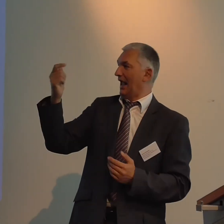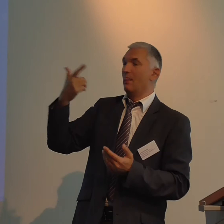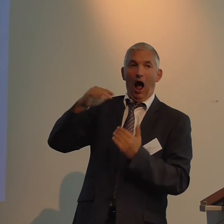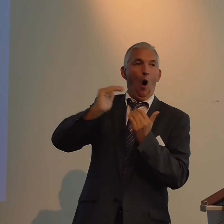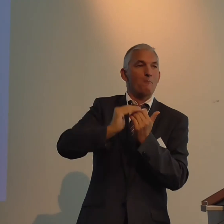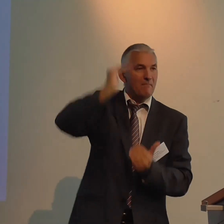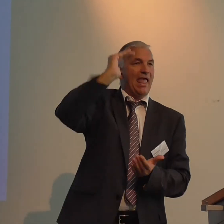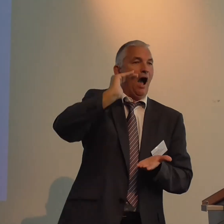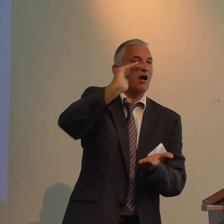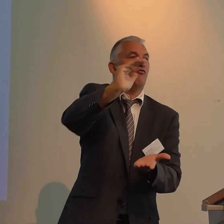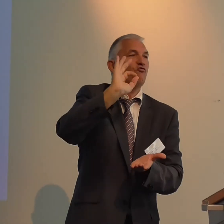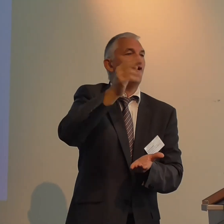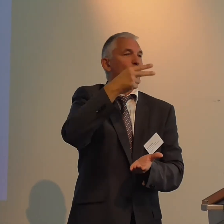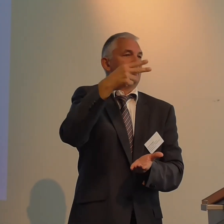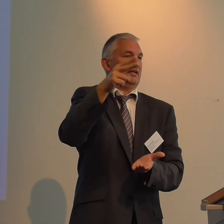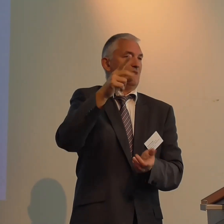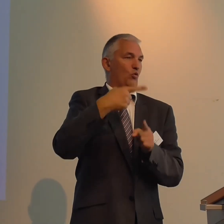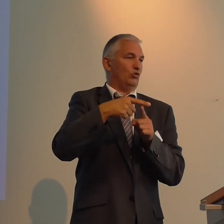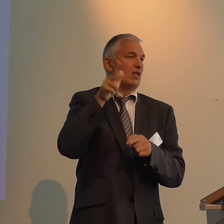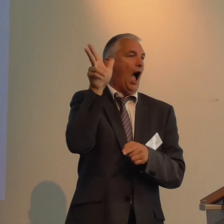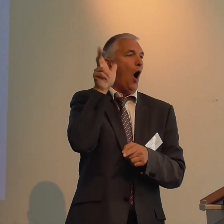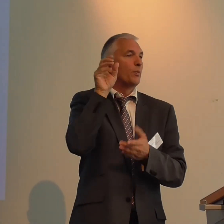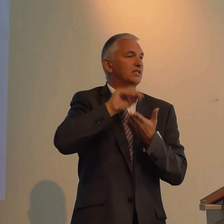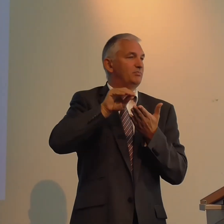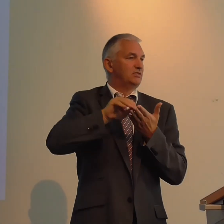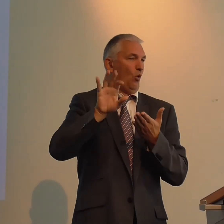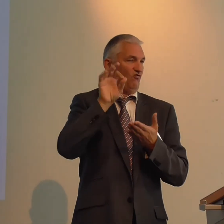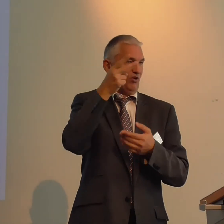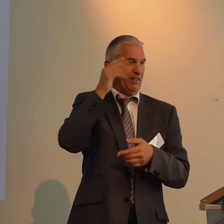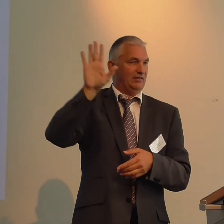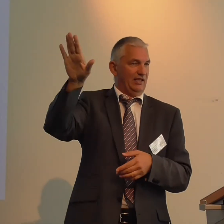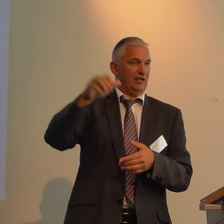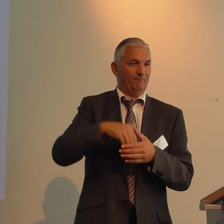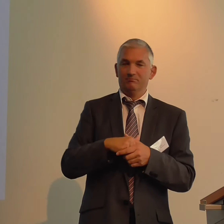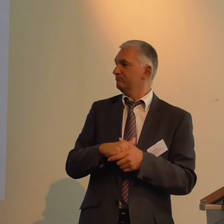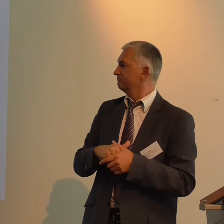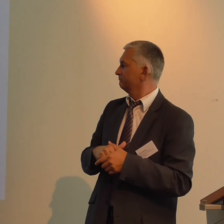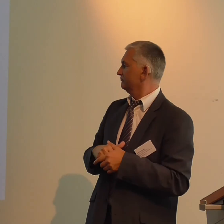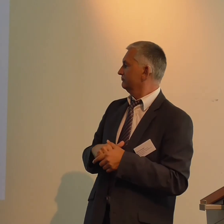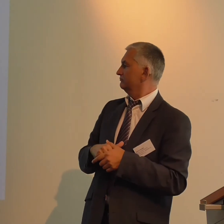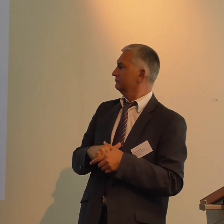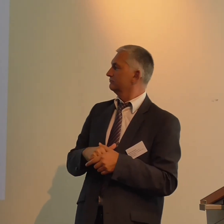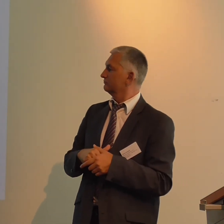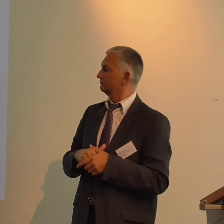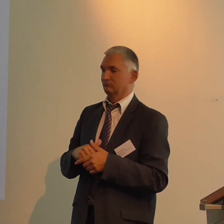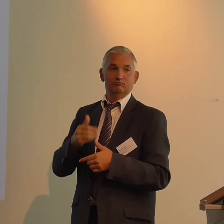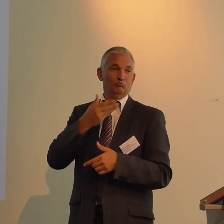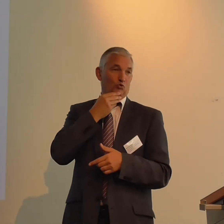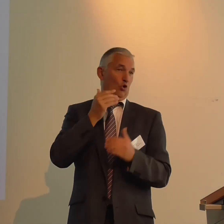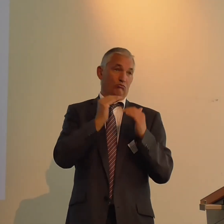Dann sind die Gebühren eingeführt worden und es ist eben auch mehr für Untertitel und auch für Audiodeskription ausgegeben worden. Das sieht man hier an den steigenden